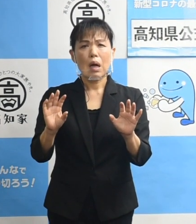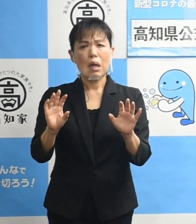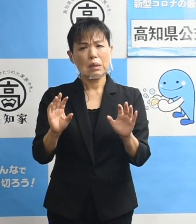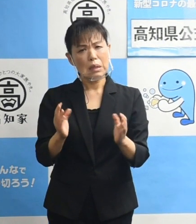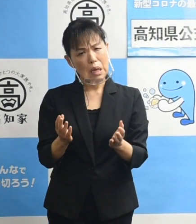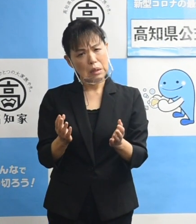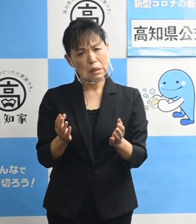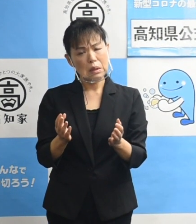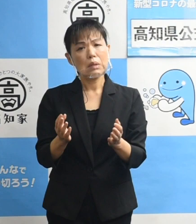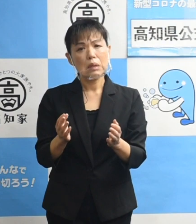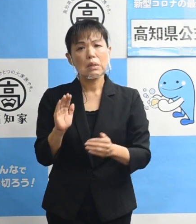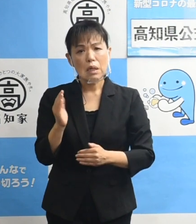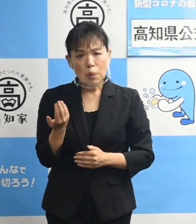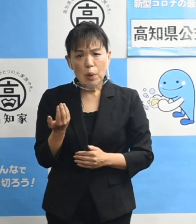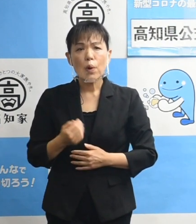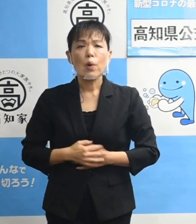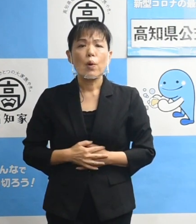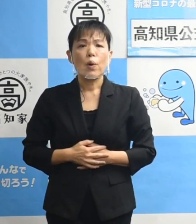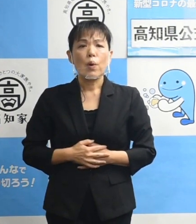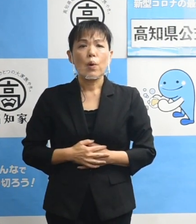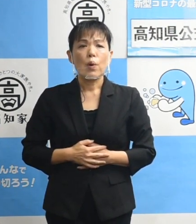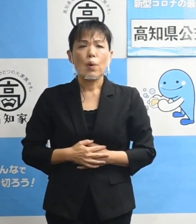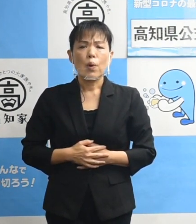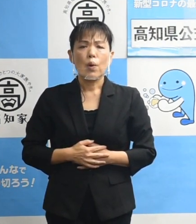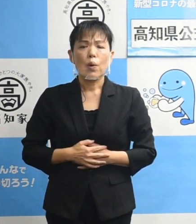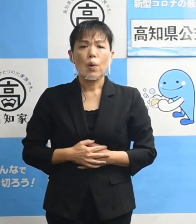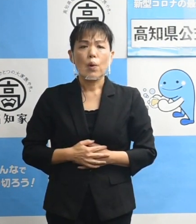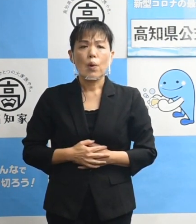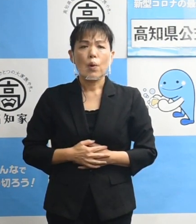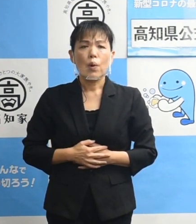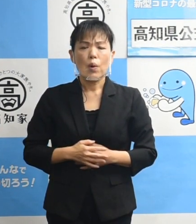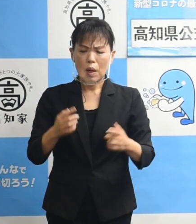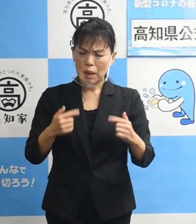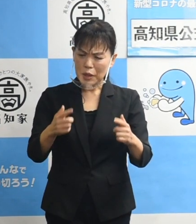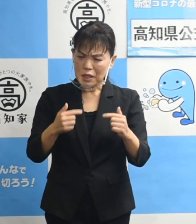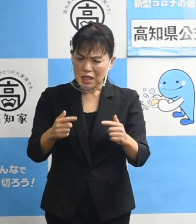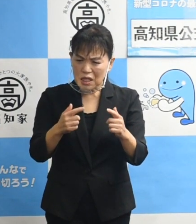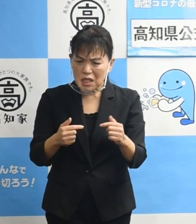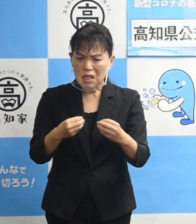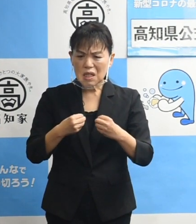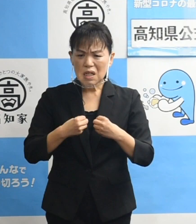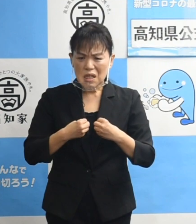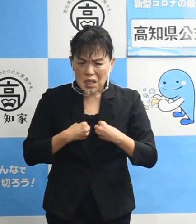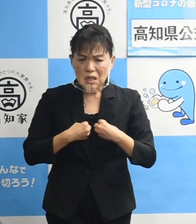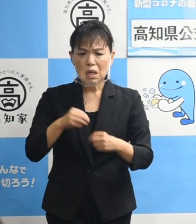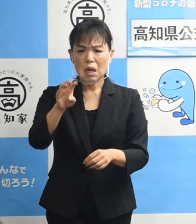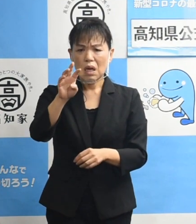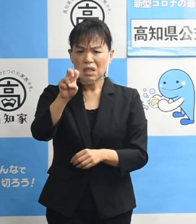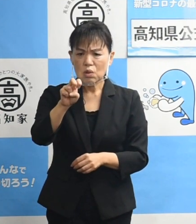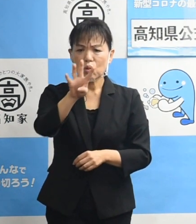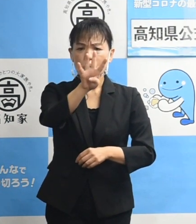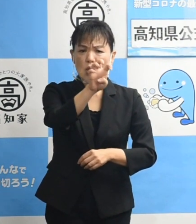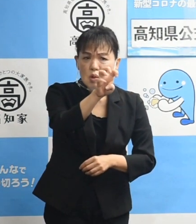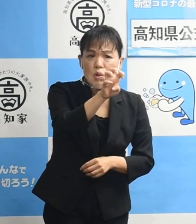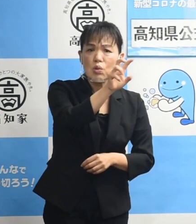けれども、これだけ、いわば毎日の感染者が20、40、60という本当